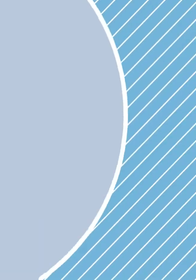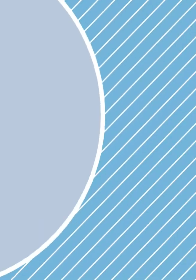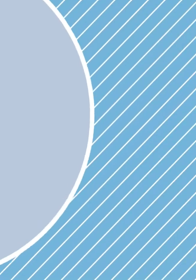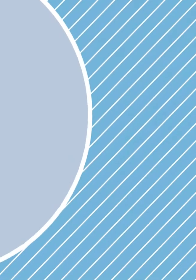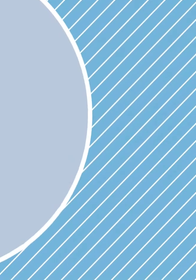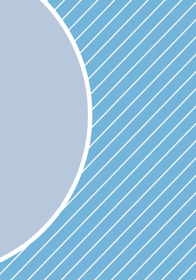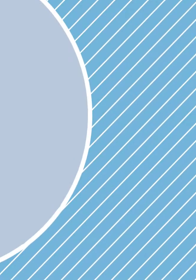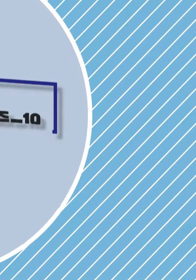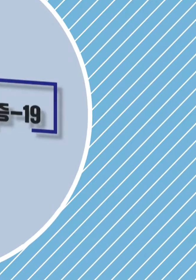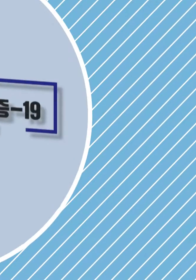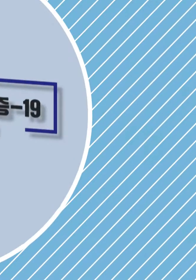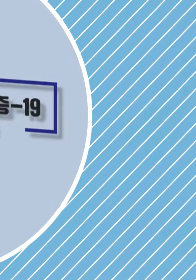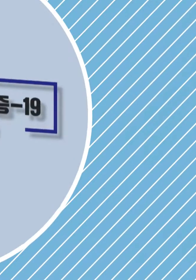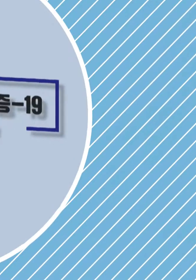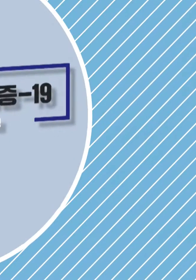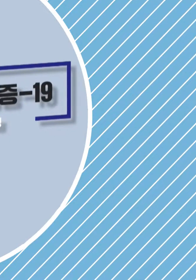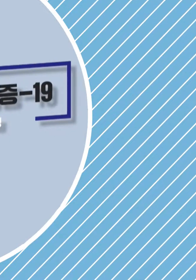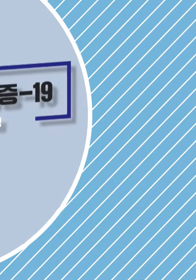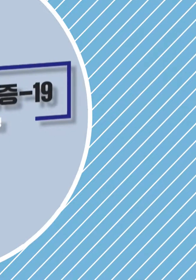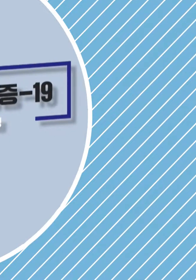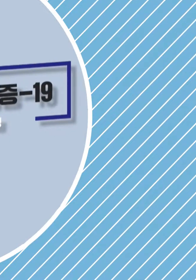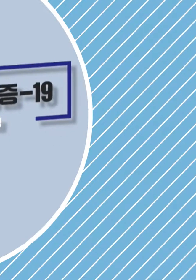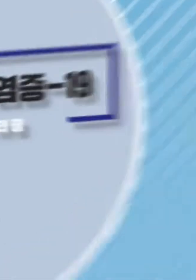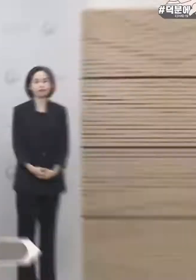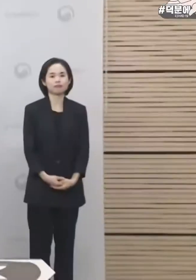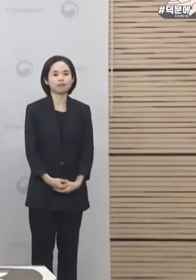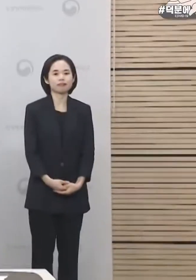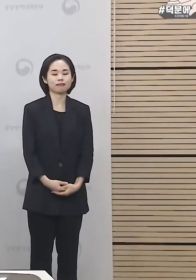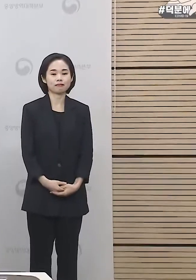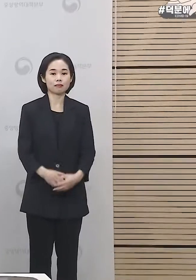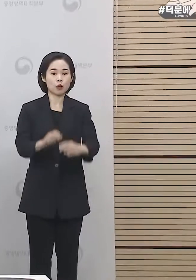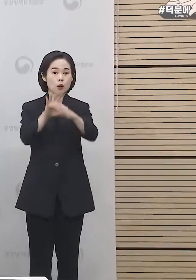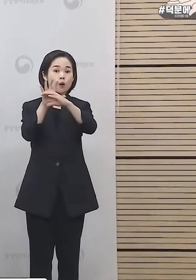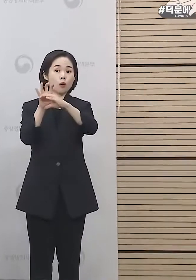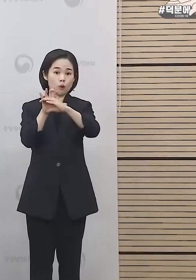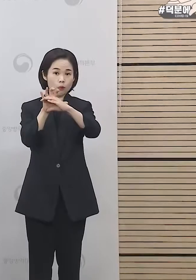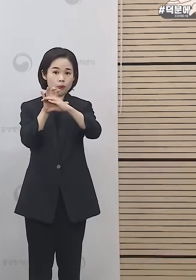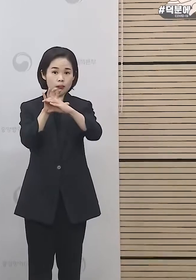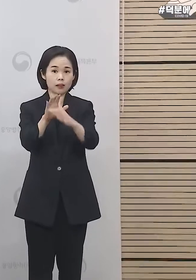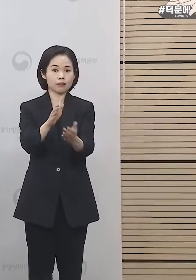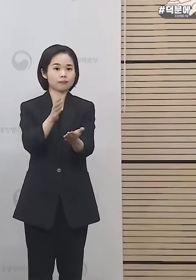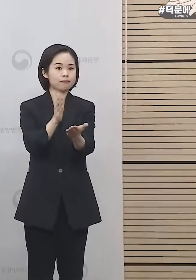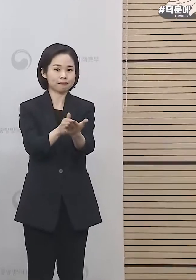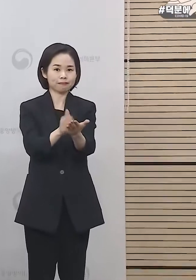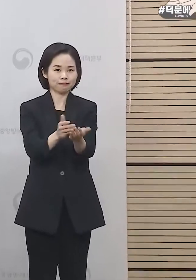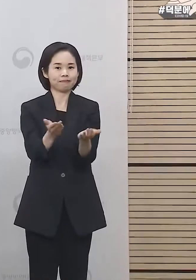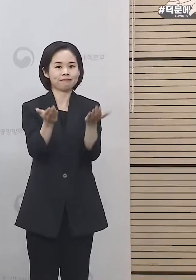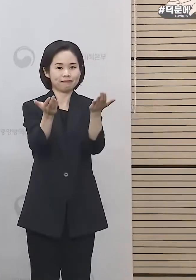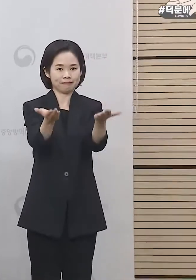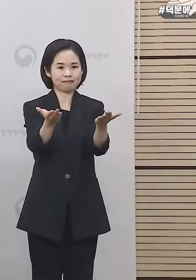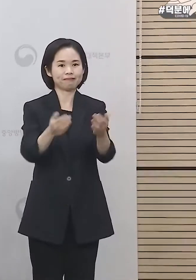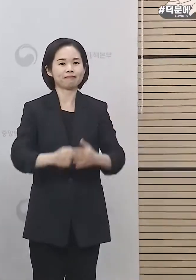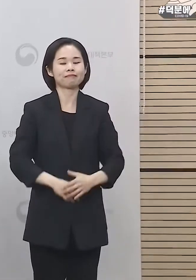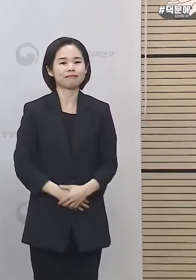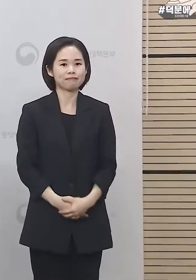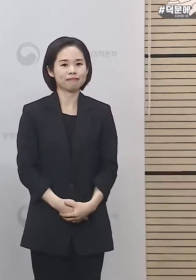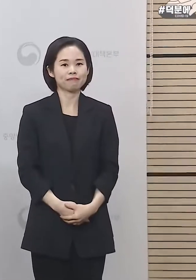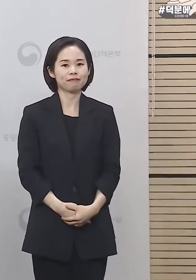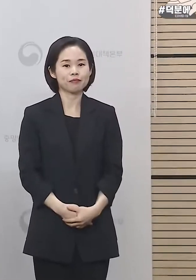센 ce 코로나 바이러스 7 국내 발생 현황을 말씀드리겠습니다